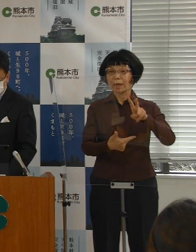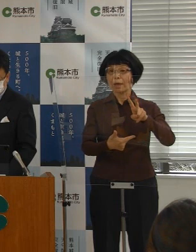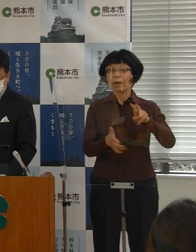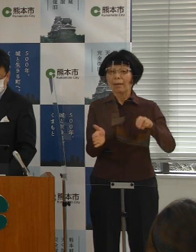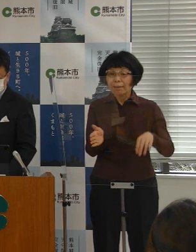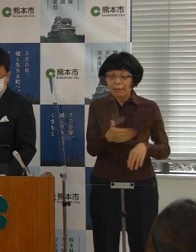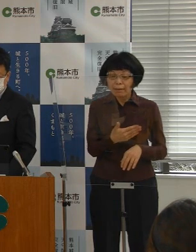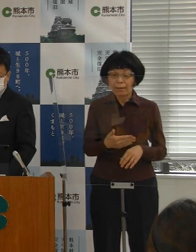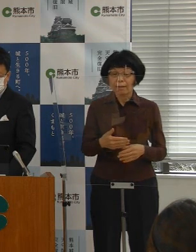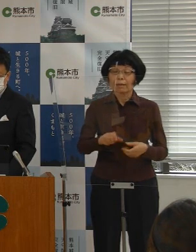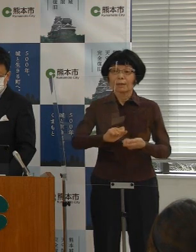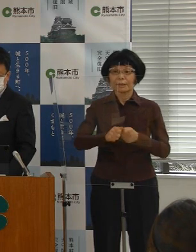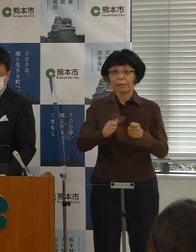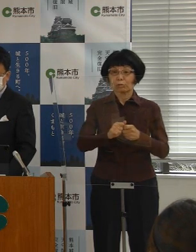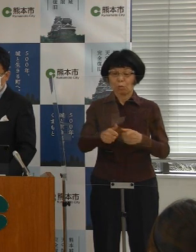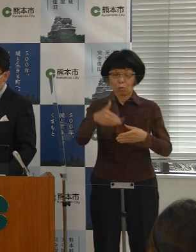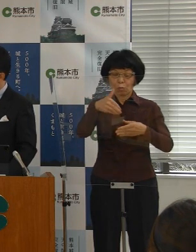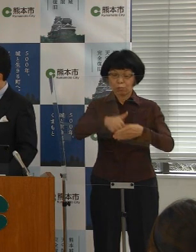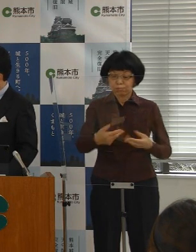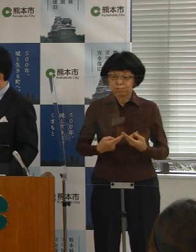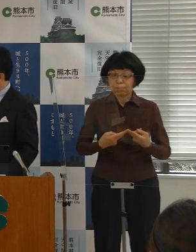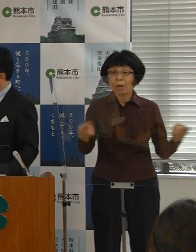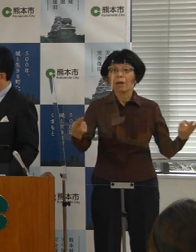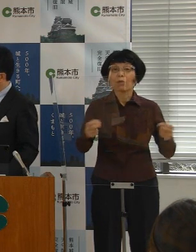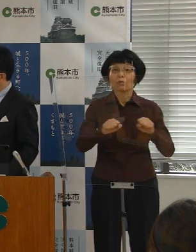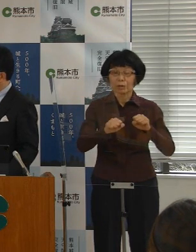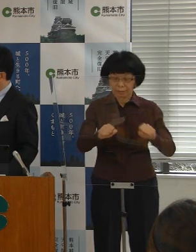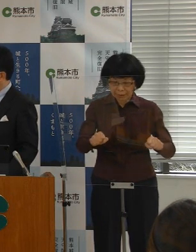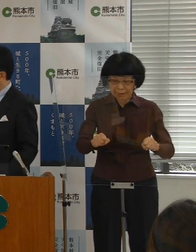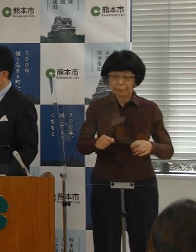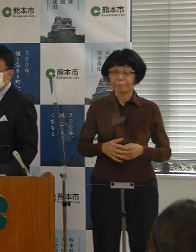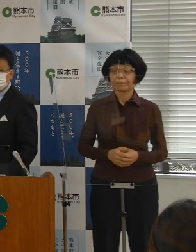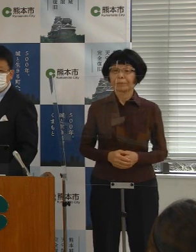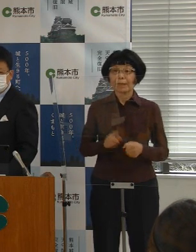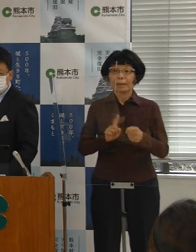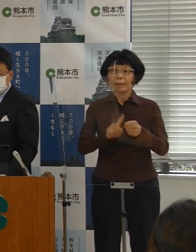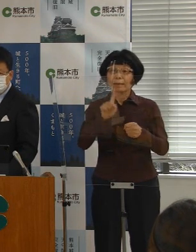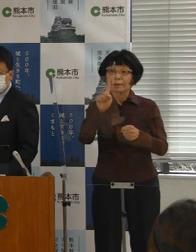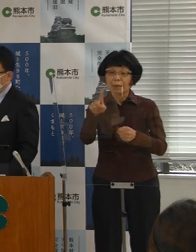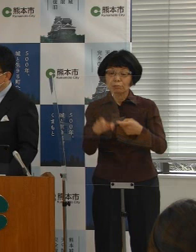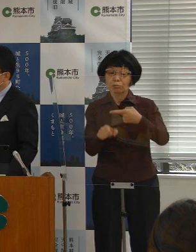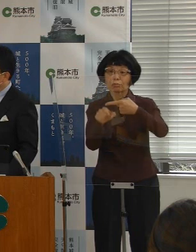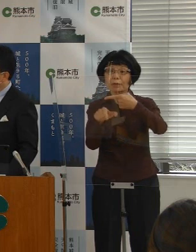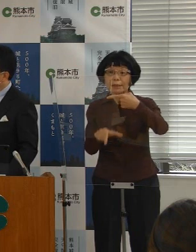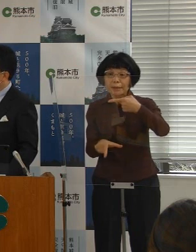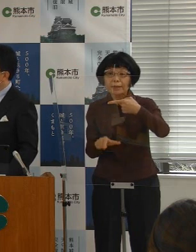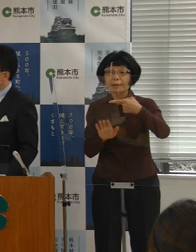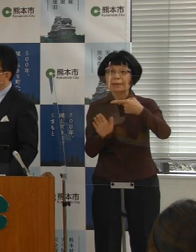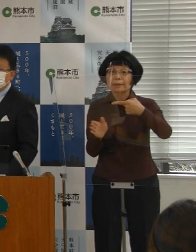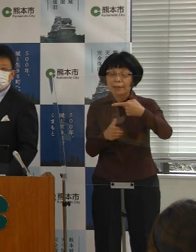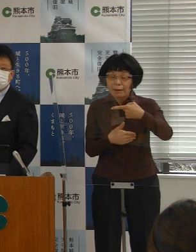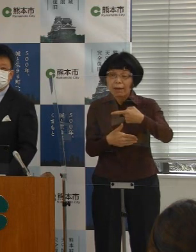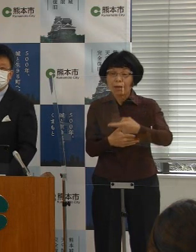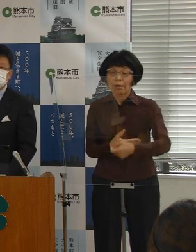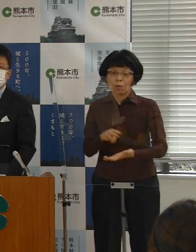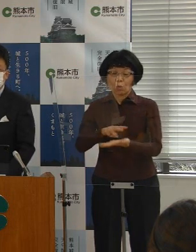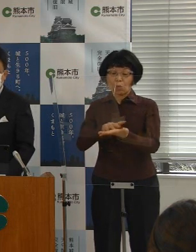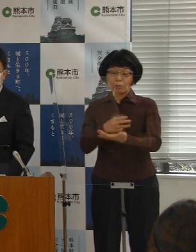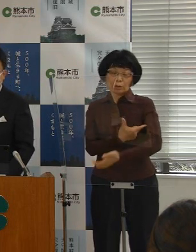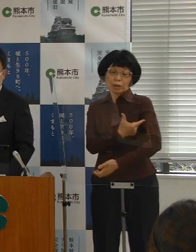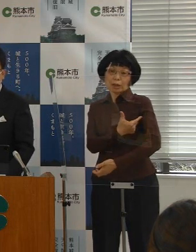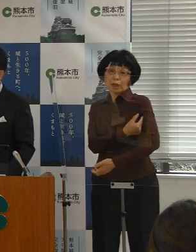。そして、来年の1月から、接種を開始を